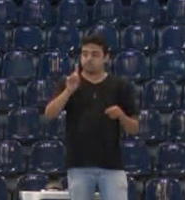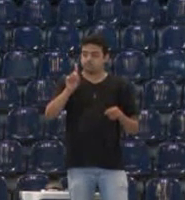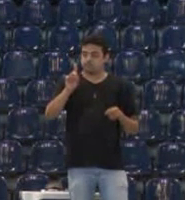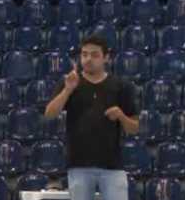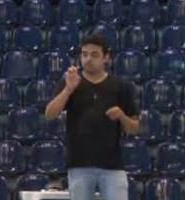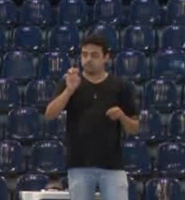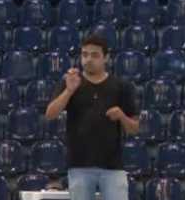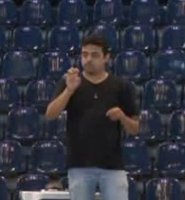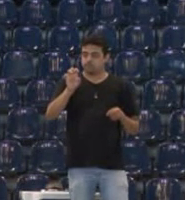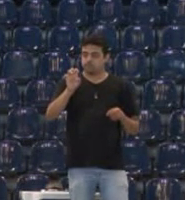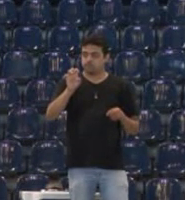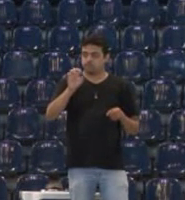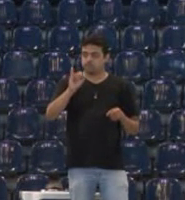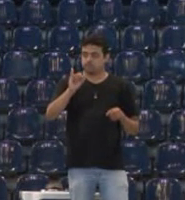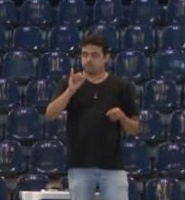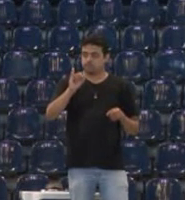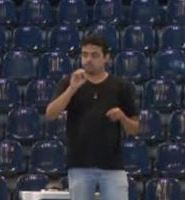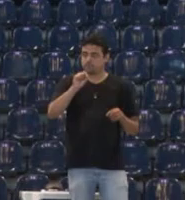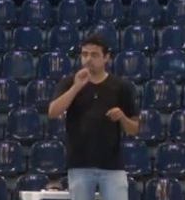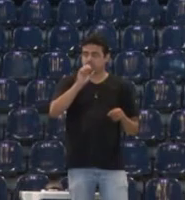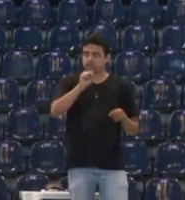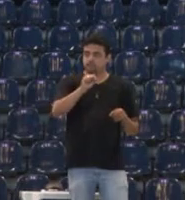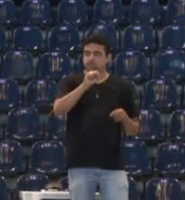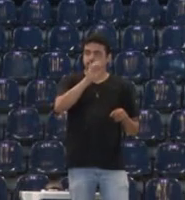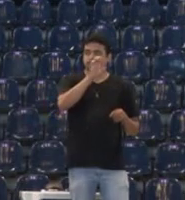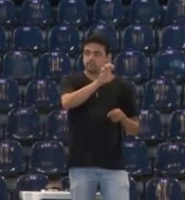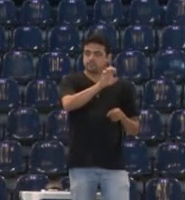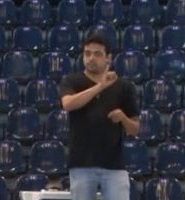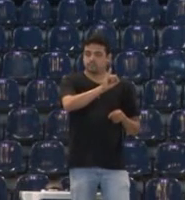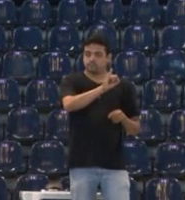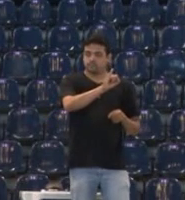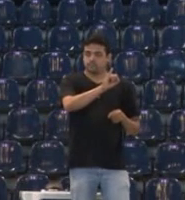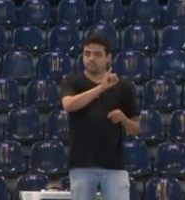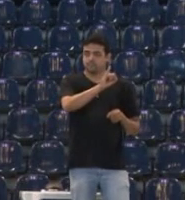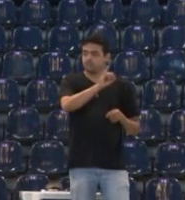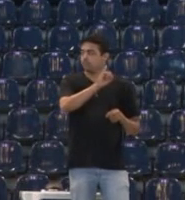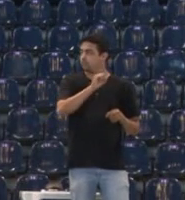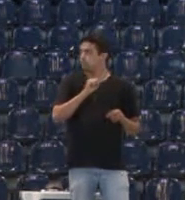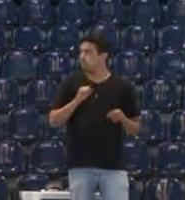nd e ss e